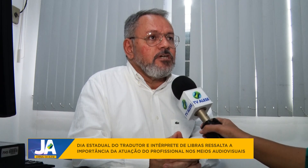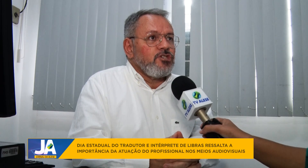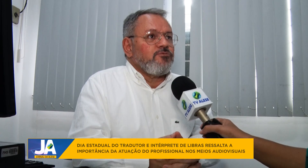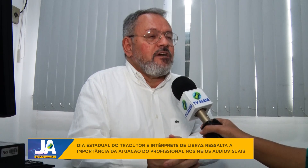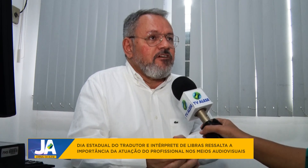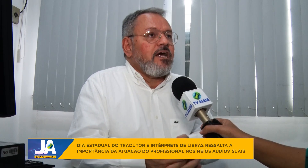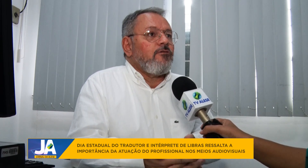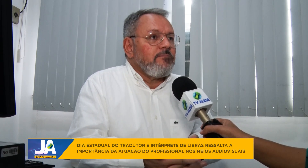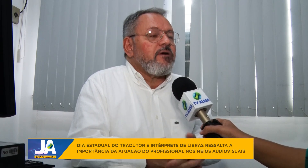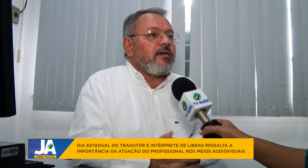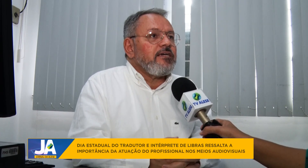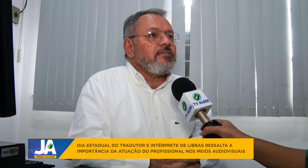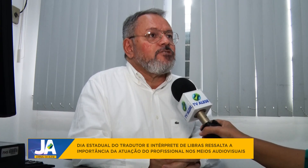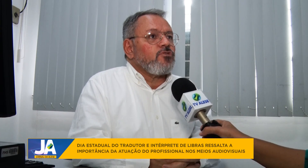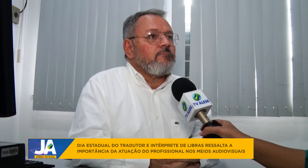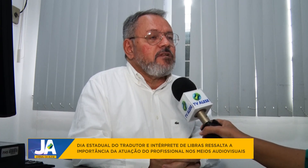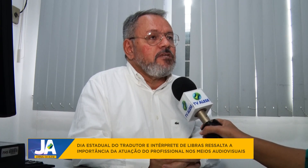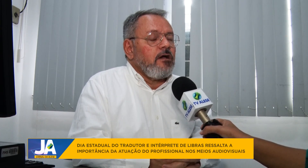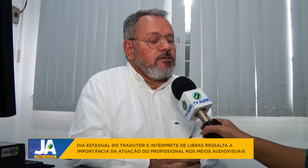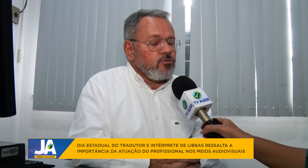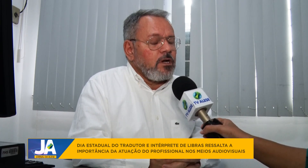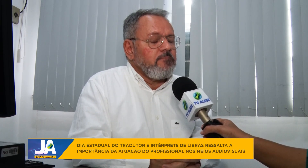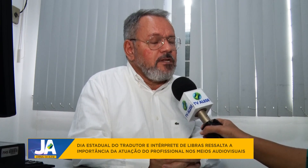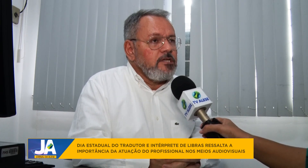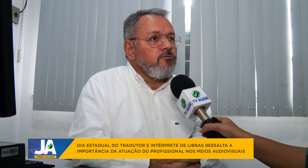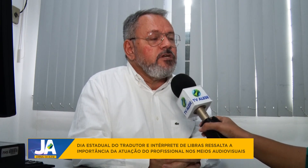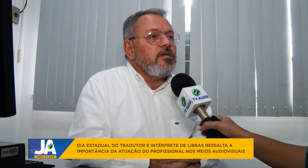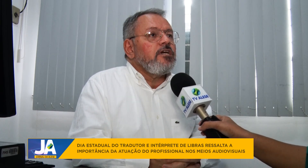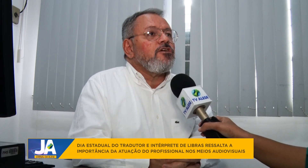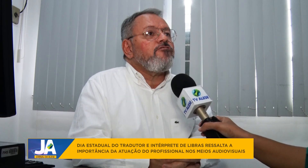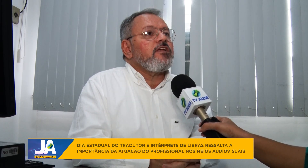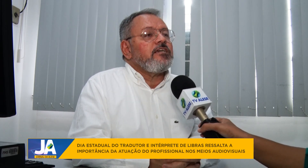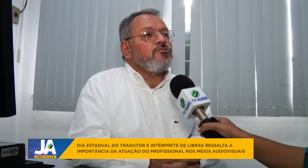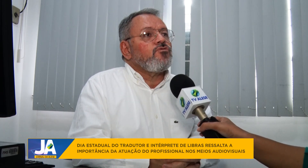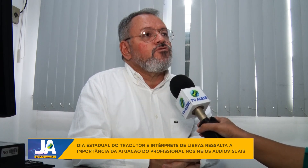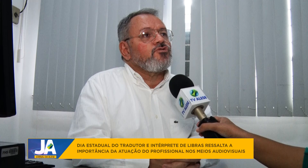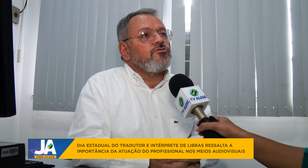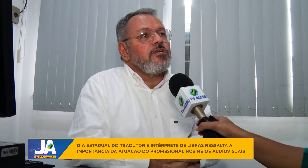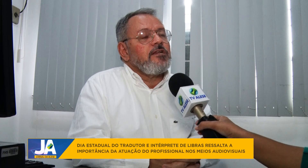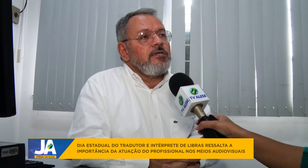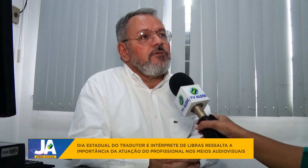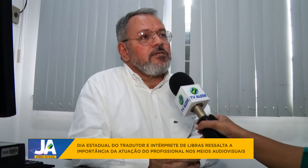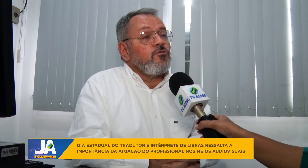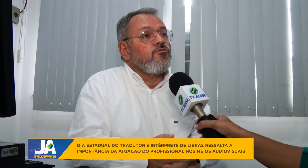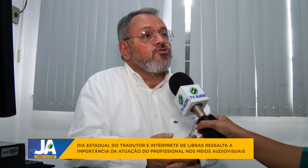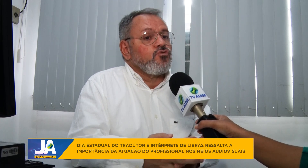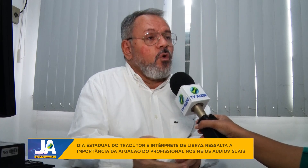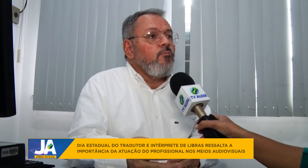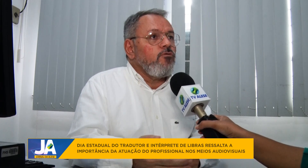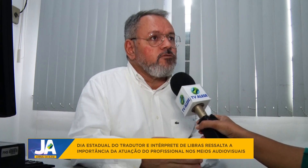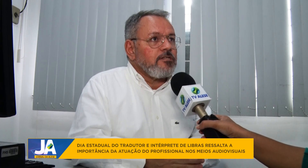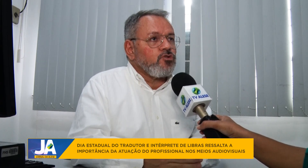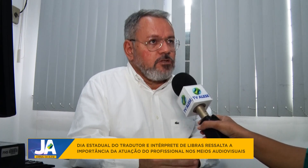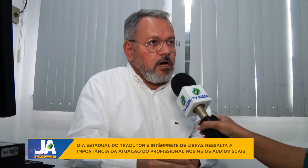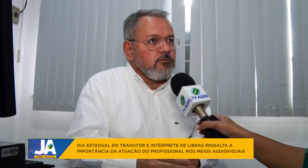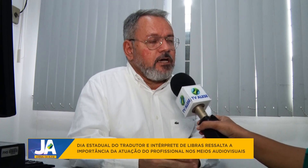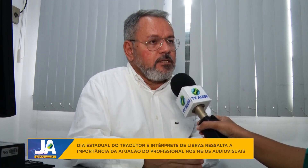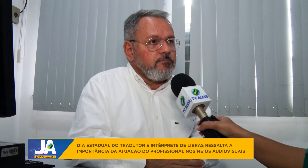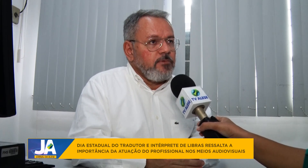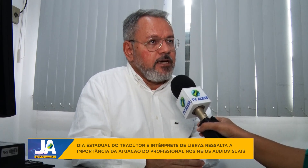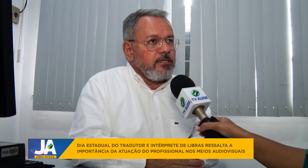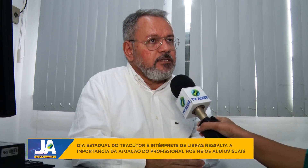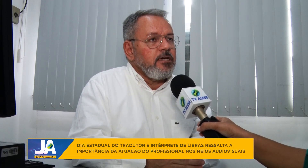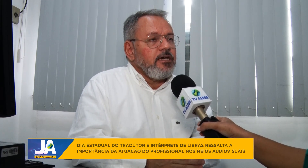Estado, que se eu puder falar, o IPAES é uma escola bilíngue, que oferece o curso comum tradicional